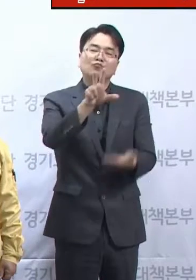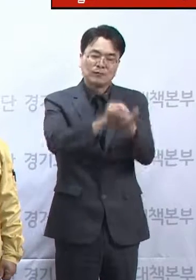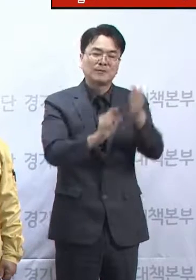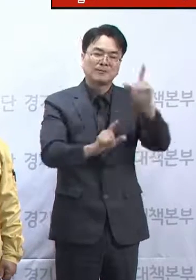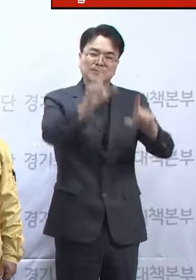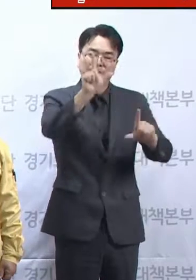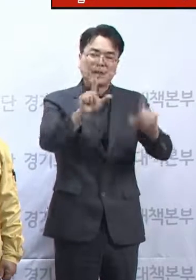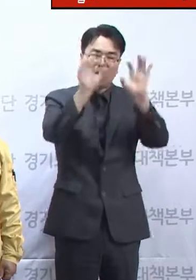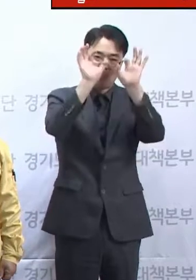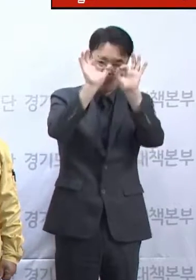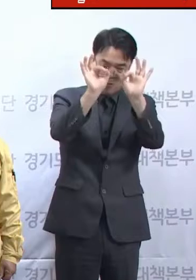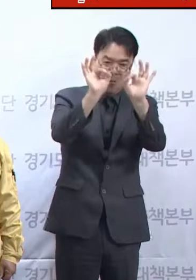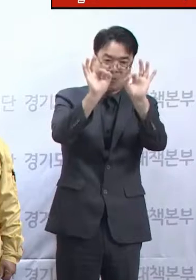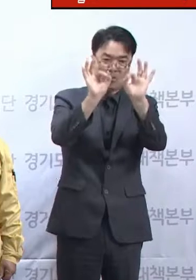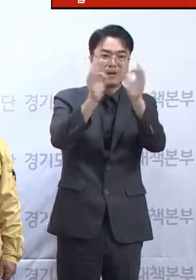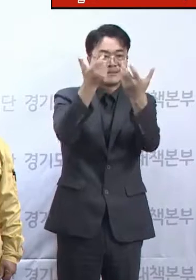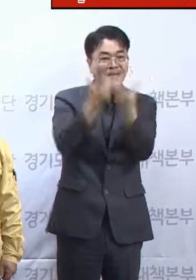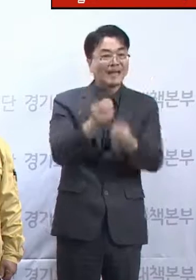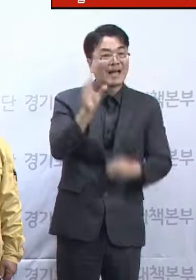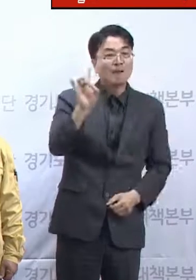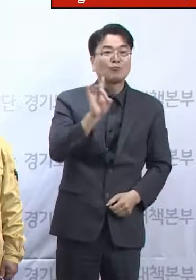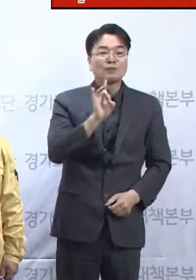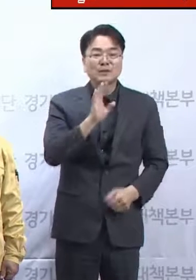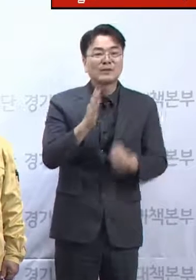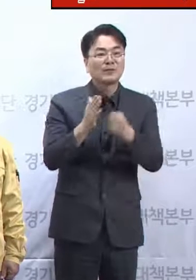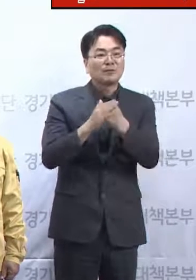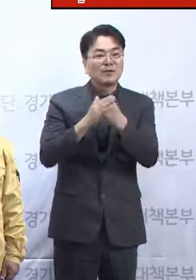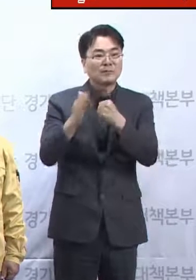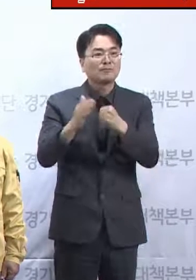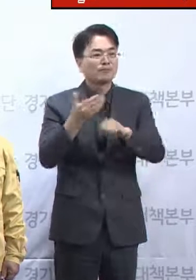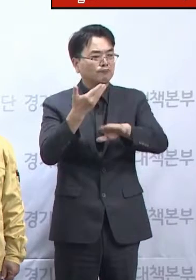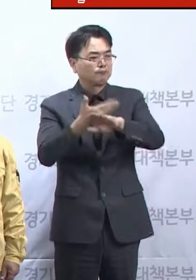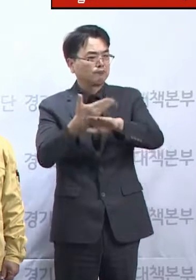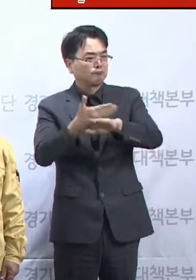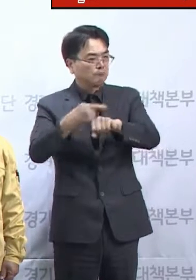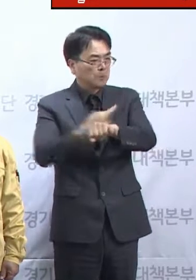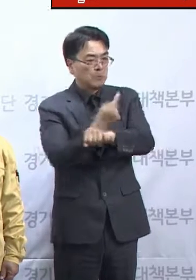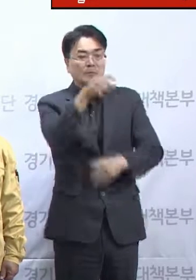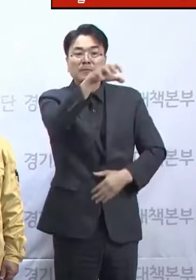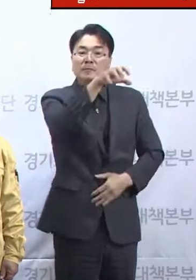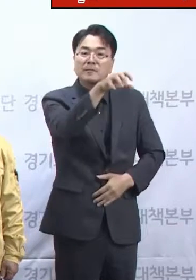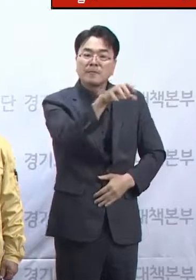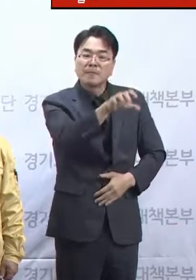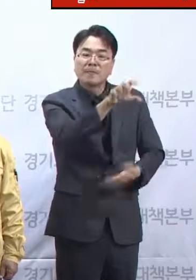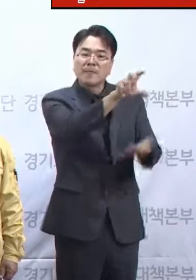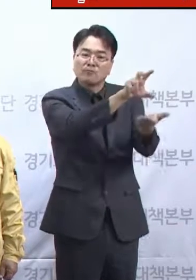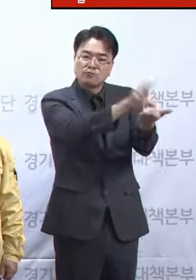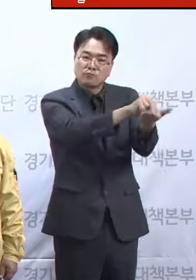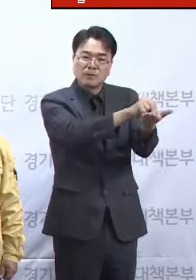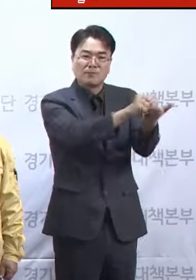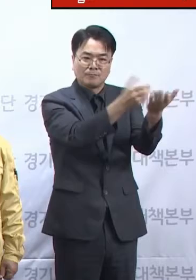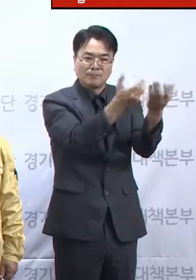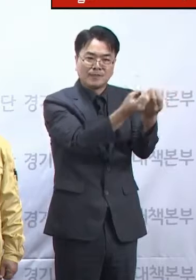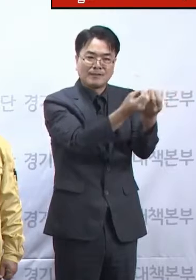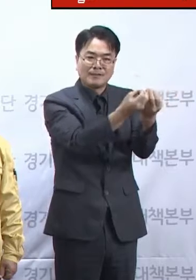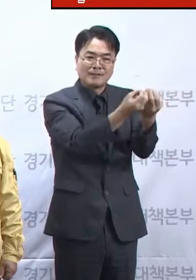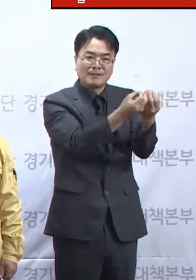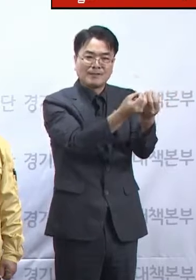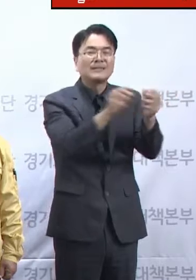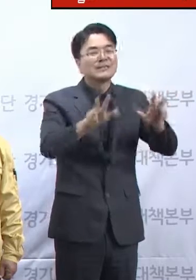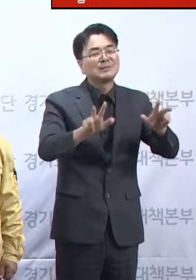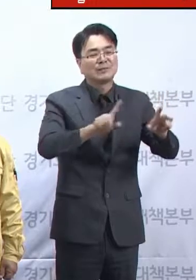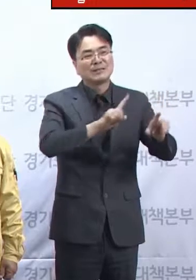한 군데 사례가 지금 발견이 됐다고 하는데 다른 지역의 뭐 문제가 아니라 지금 서울 경기가 주로 문제이기